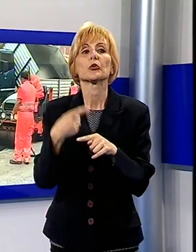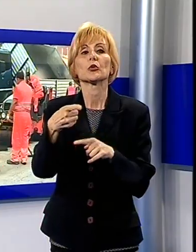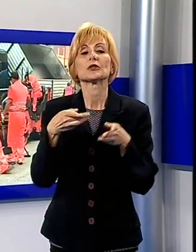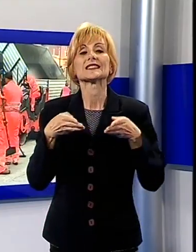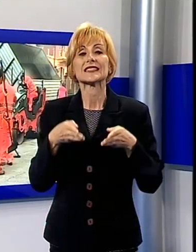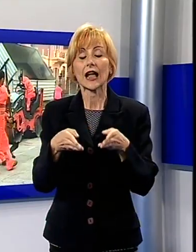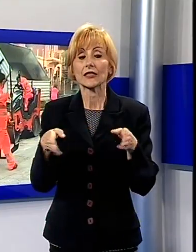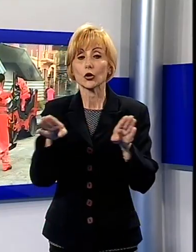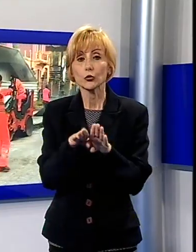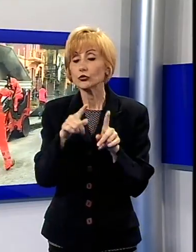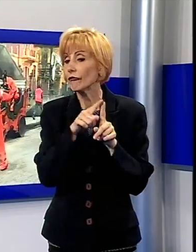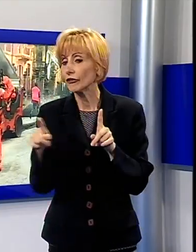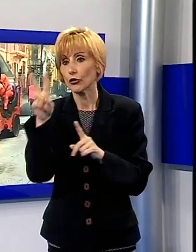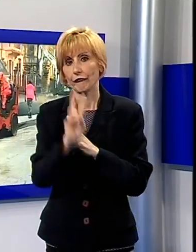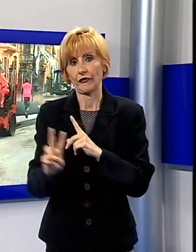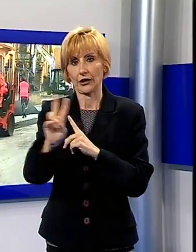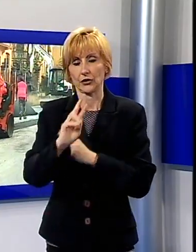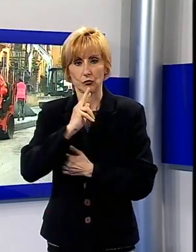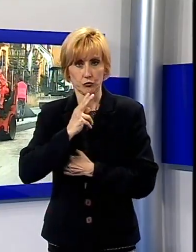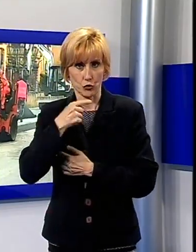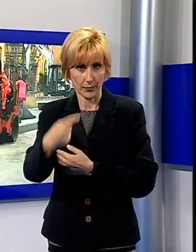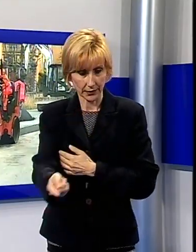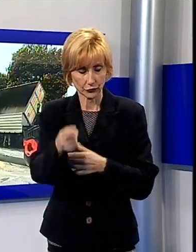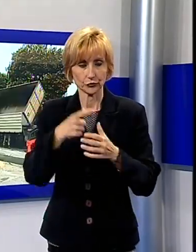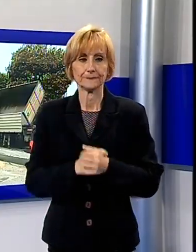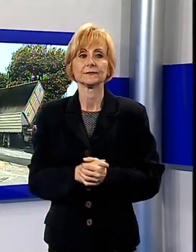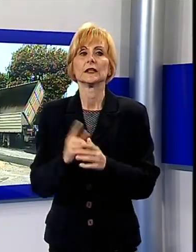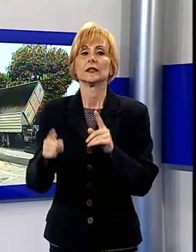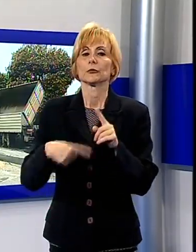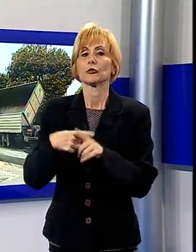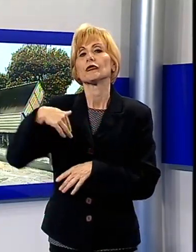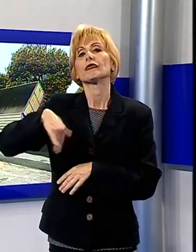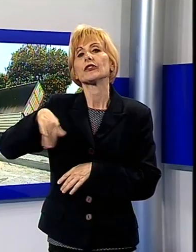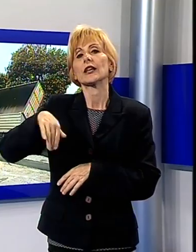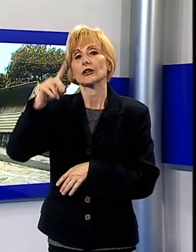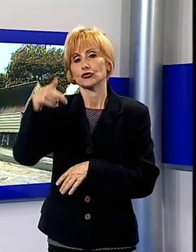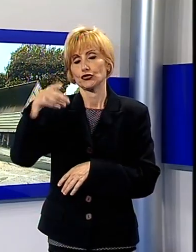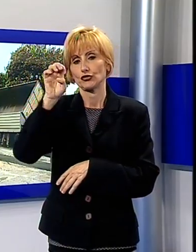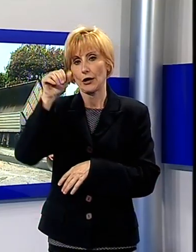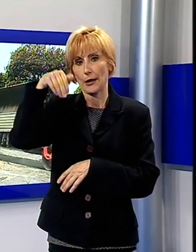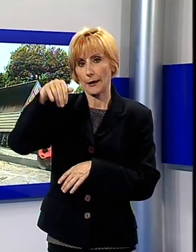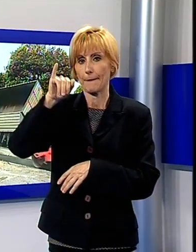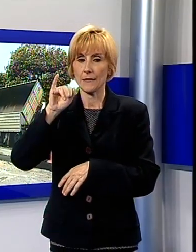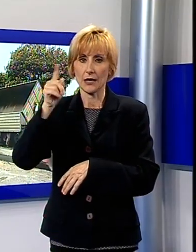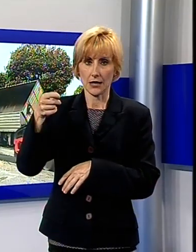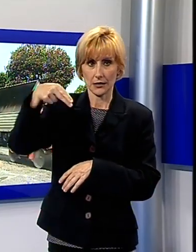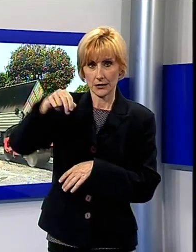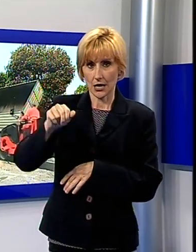venerdì pomeriggio. Altri stagli a pettine saranno realizzati in via Geminiani, dove verrà eliminata la corsia preferenziale per